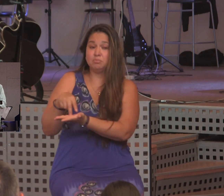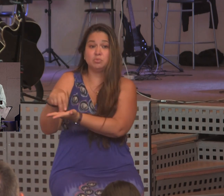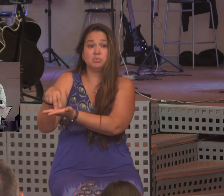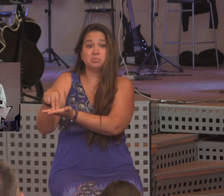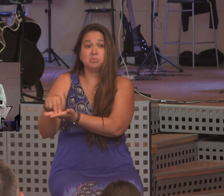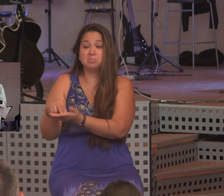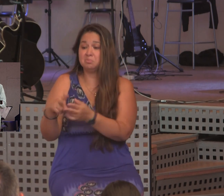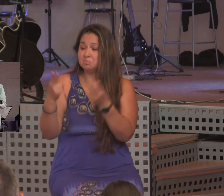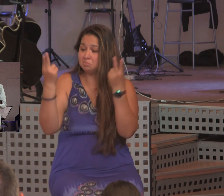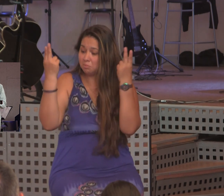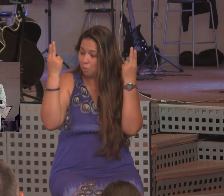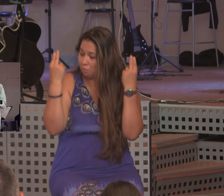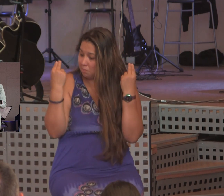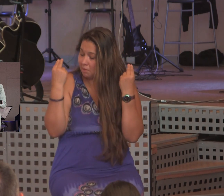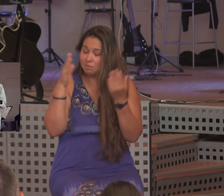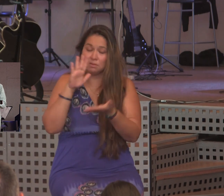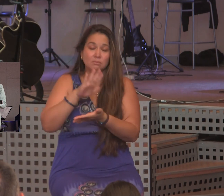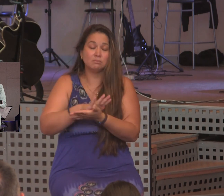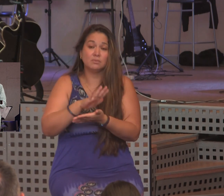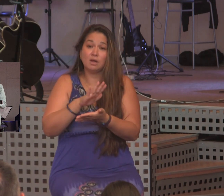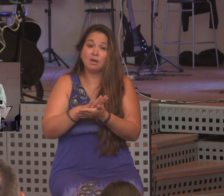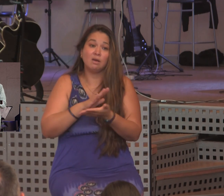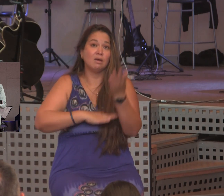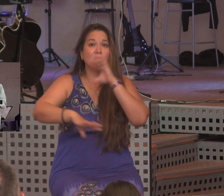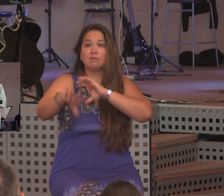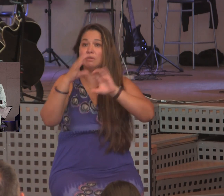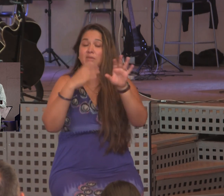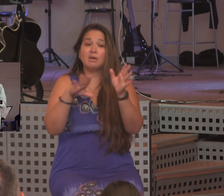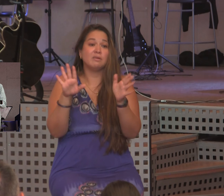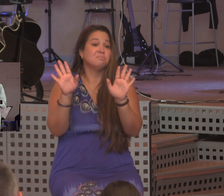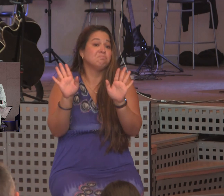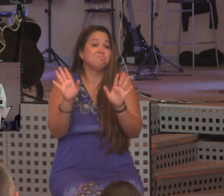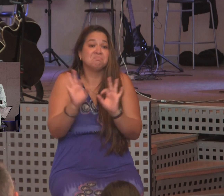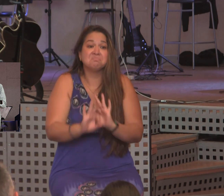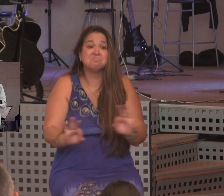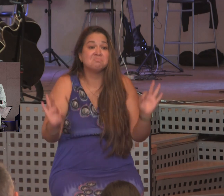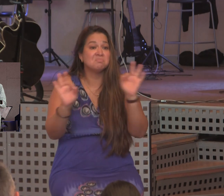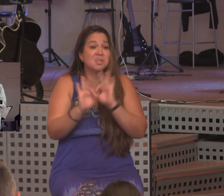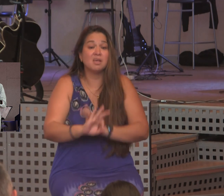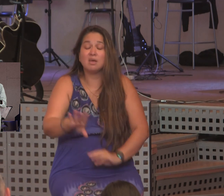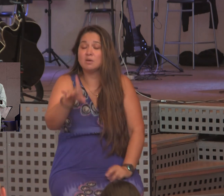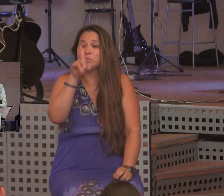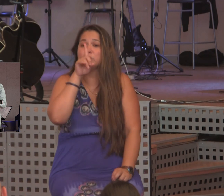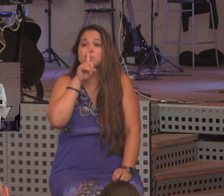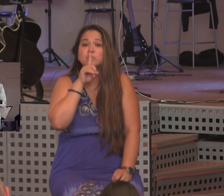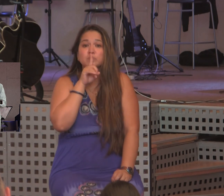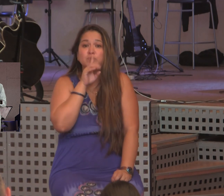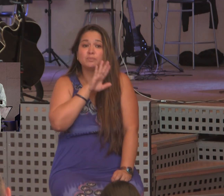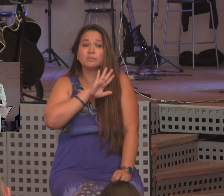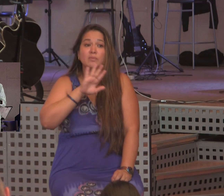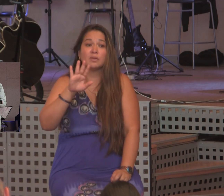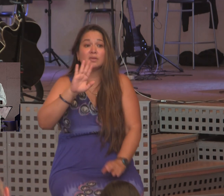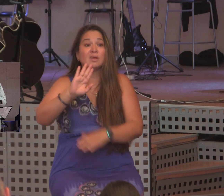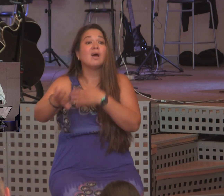y como oveja delante de sus trasquiladores enmudeció y no abrió su